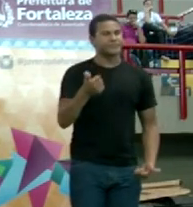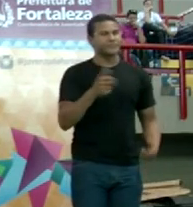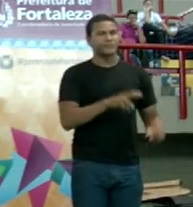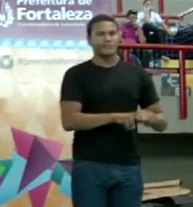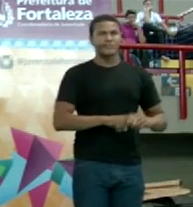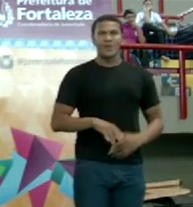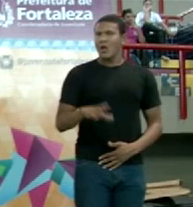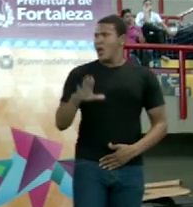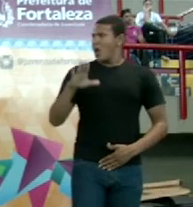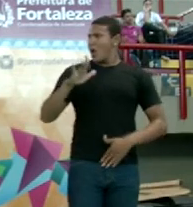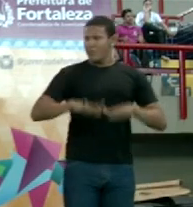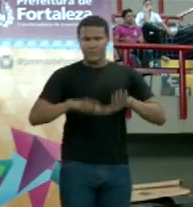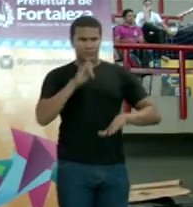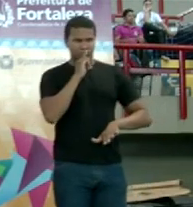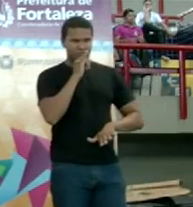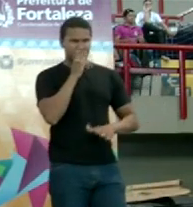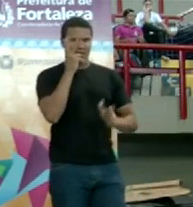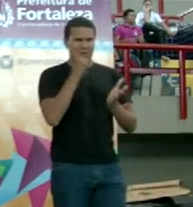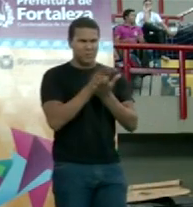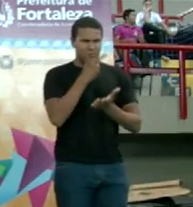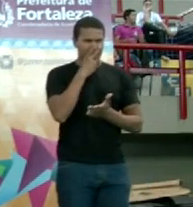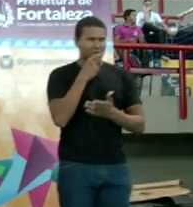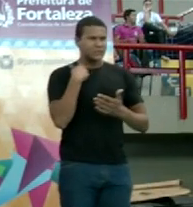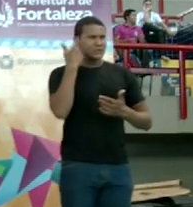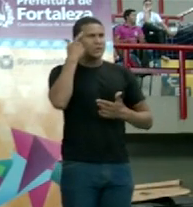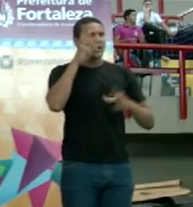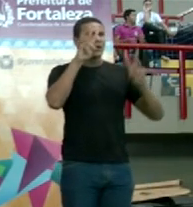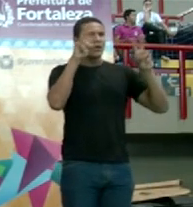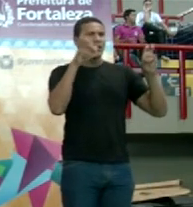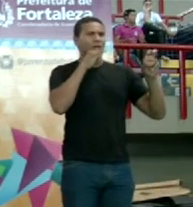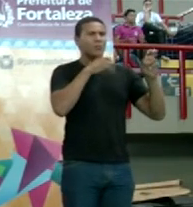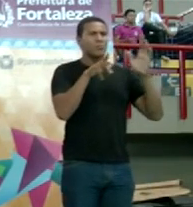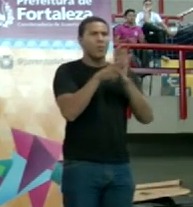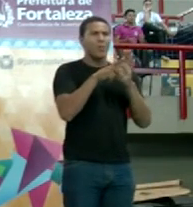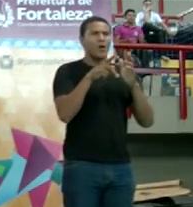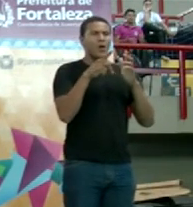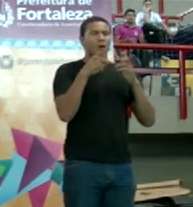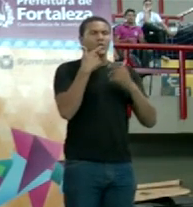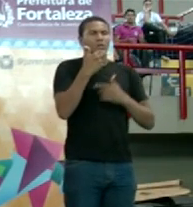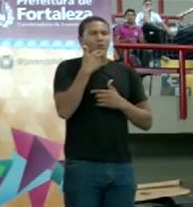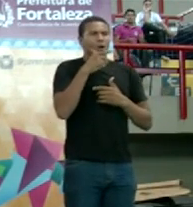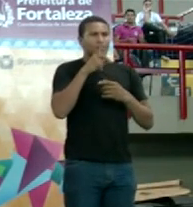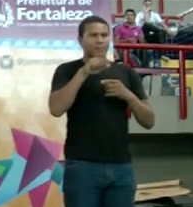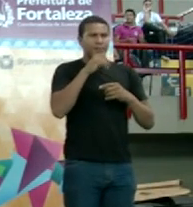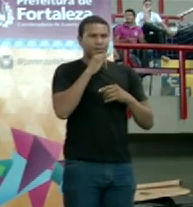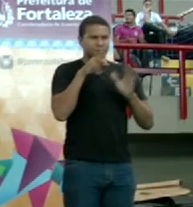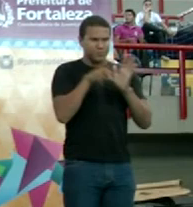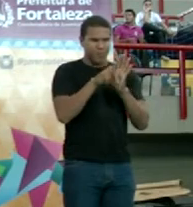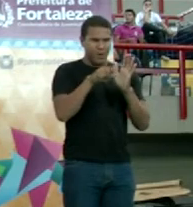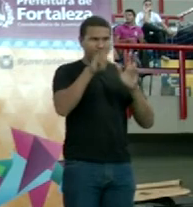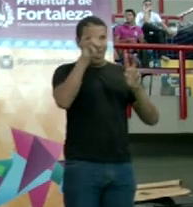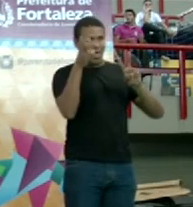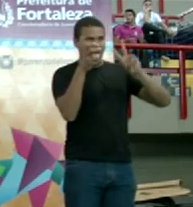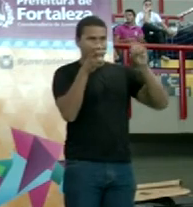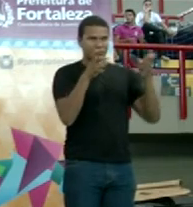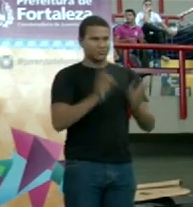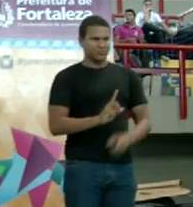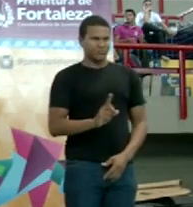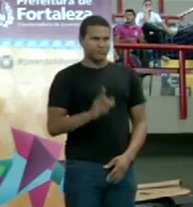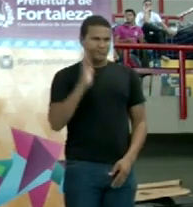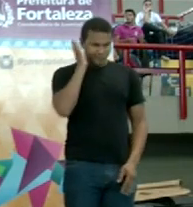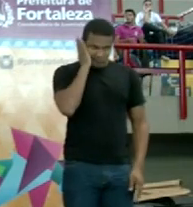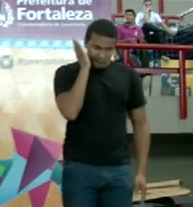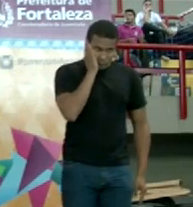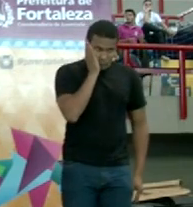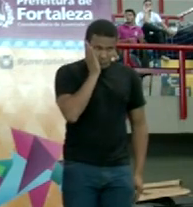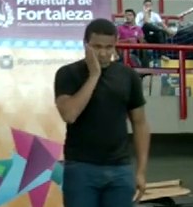sempre figura de linguagem é o que fica entre aspas. Quando ele está dizendo que já foi dito aqui, eu acho